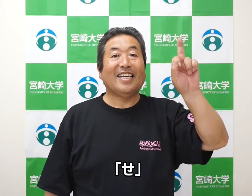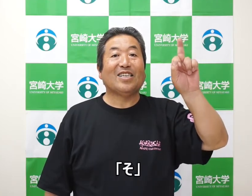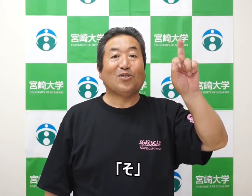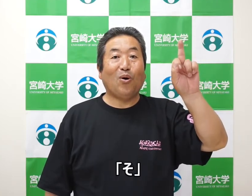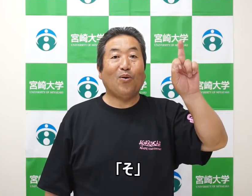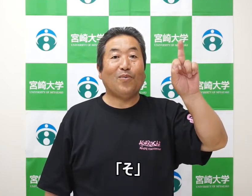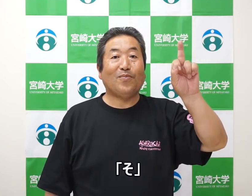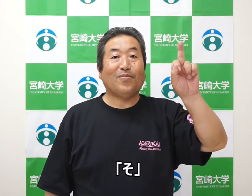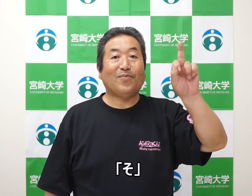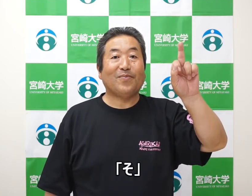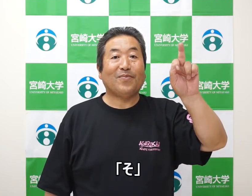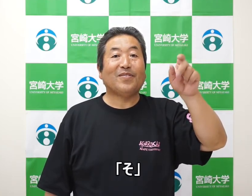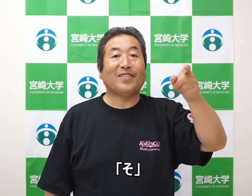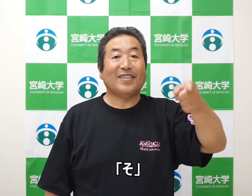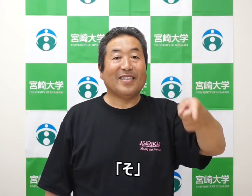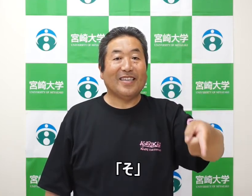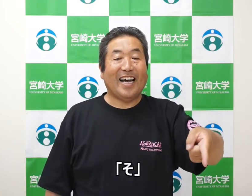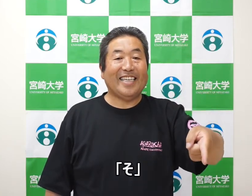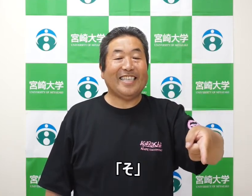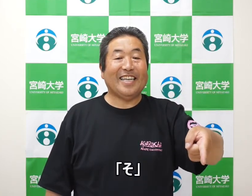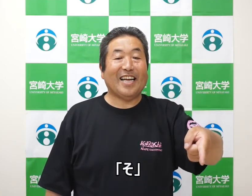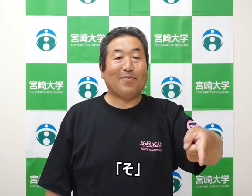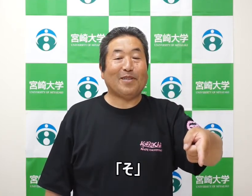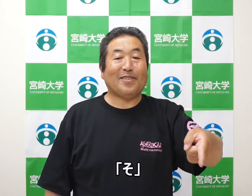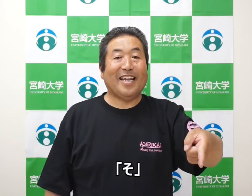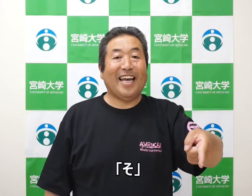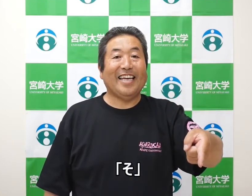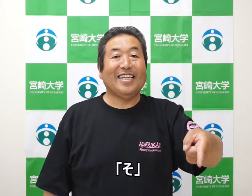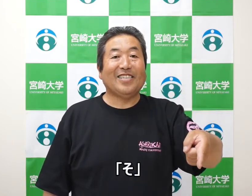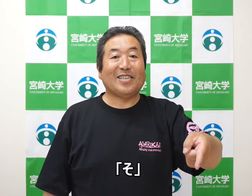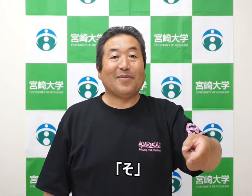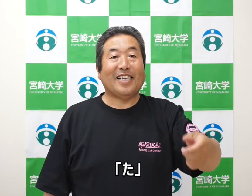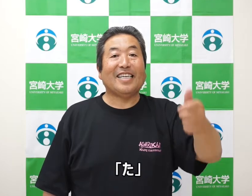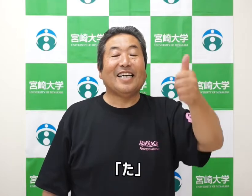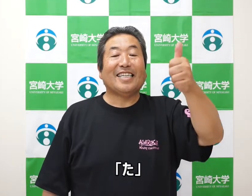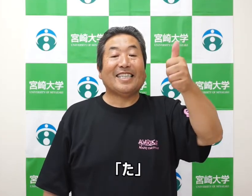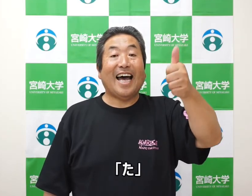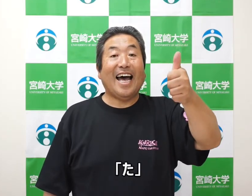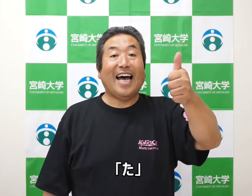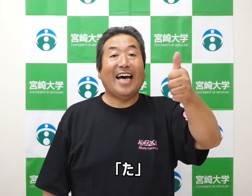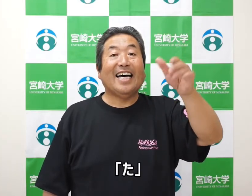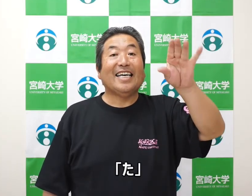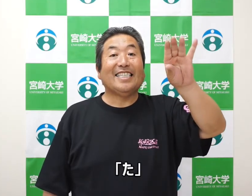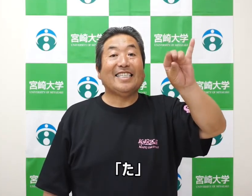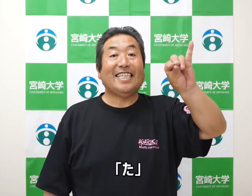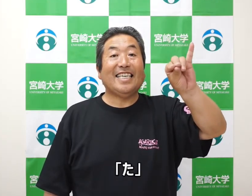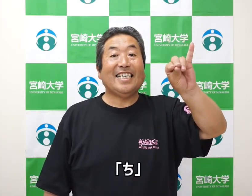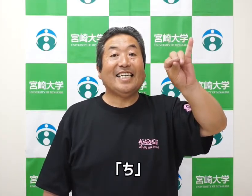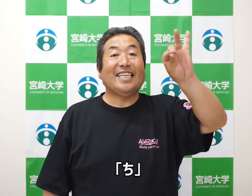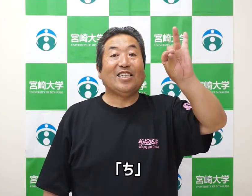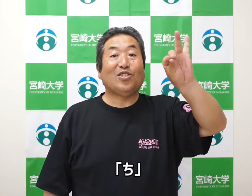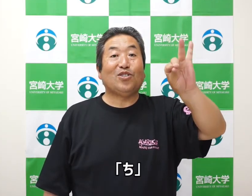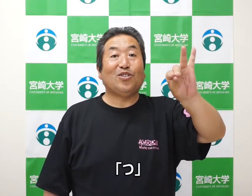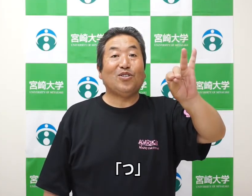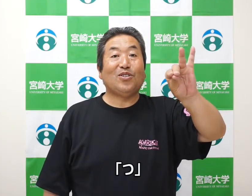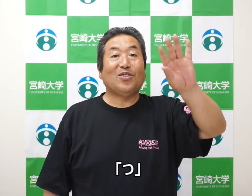そ。あ、いいですね。頑張ってますね。次は、た、ち、つ、